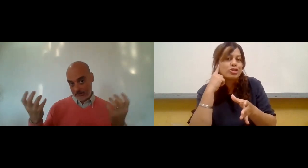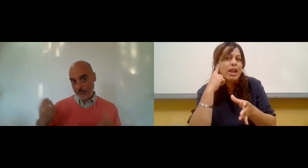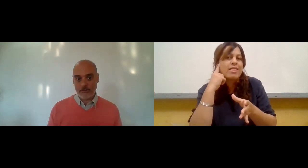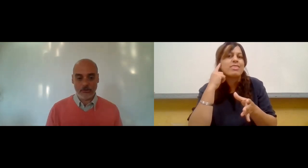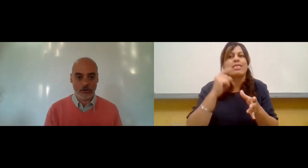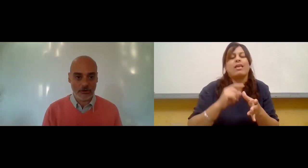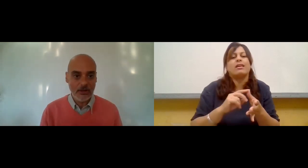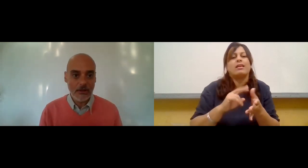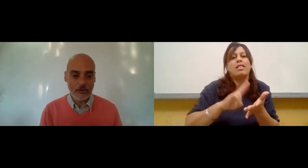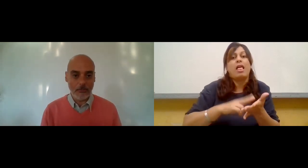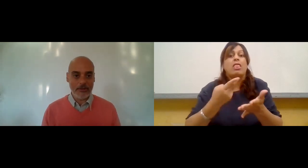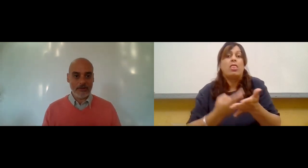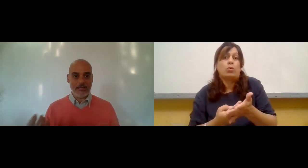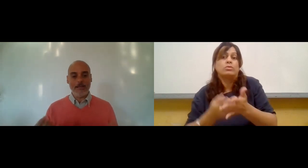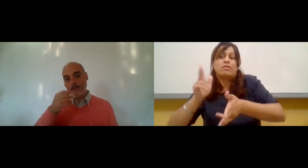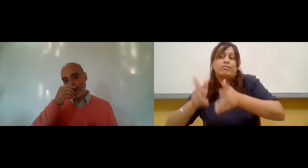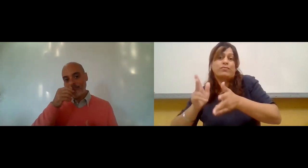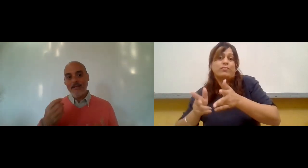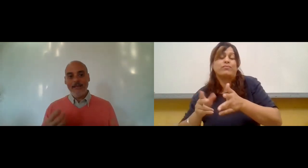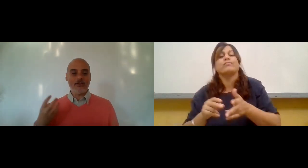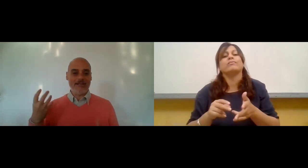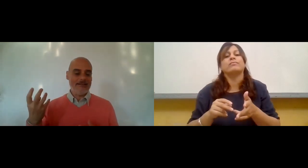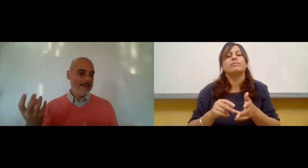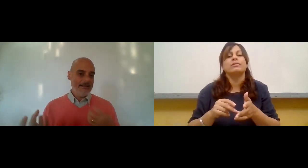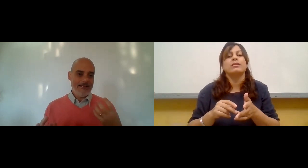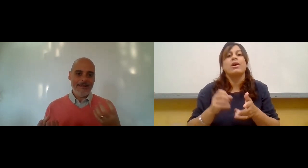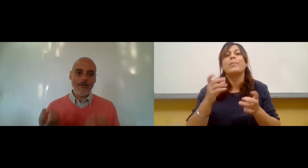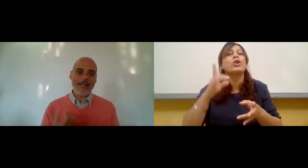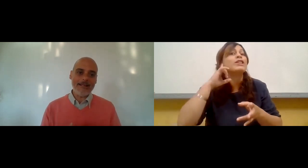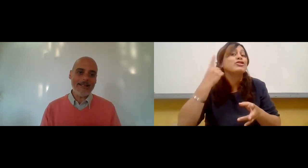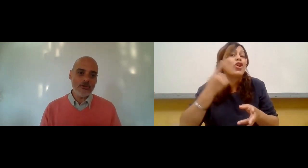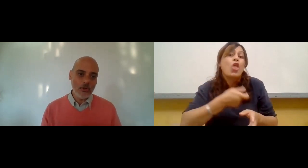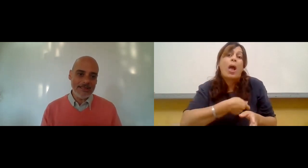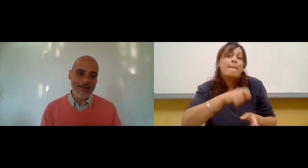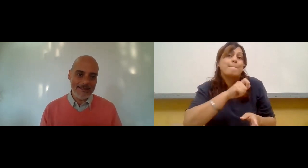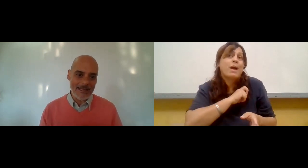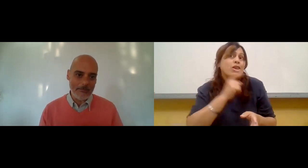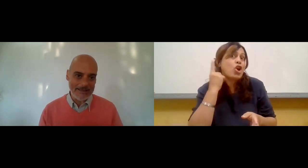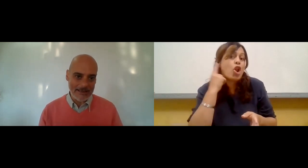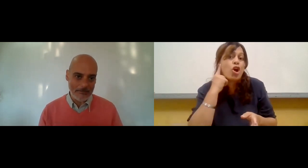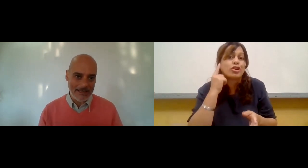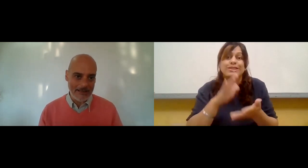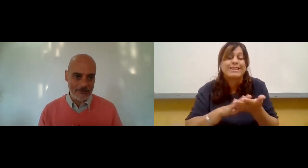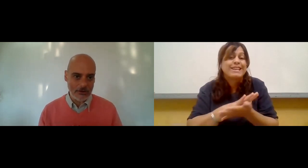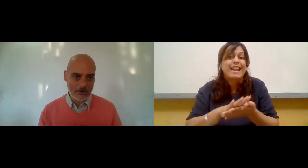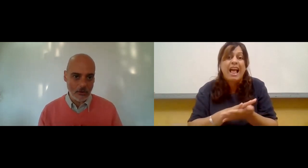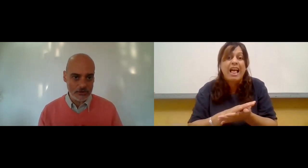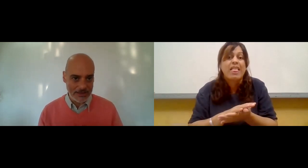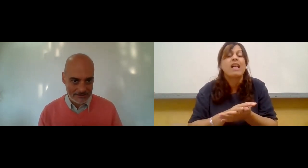¿no? Porque bueno, los sordos no pueden oír el español. Entonces, era una carrera que solo estaba destinada